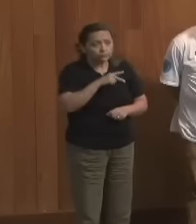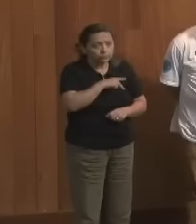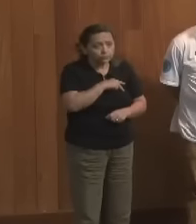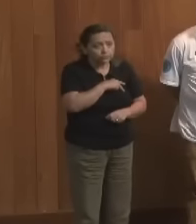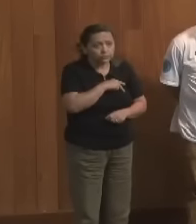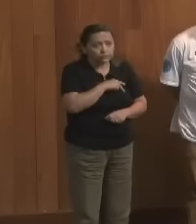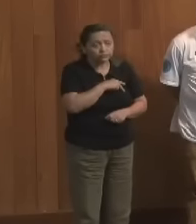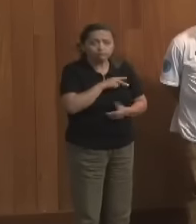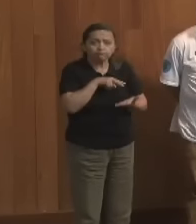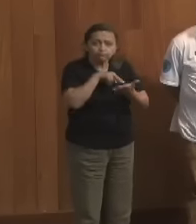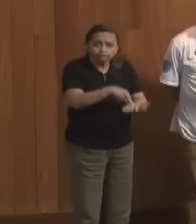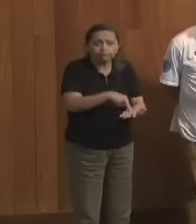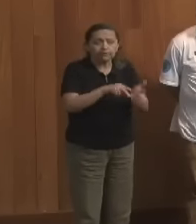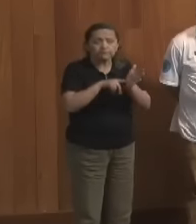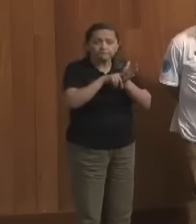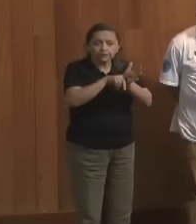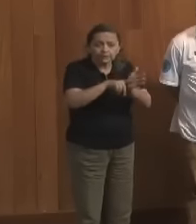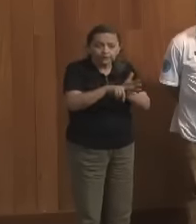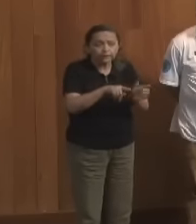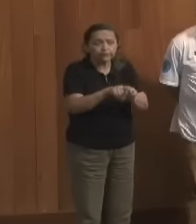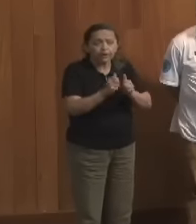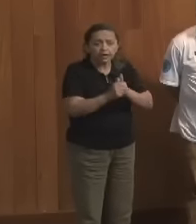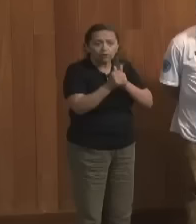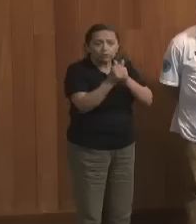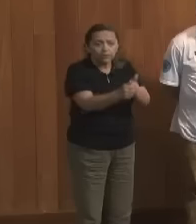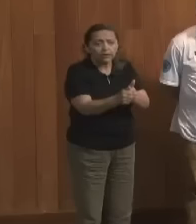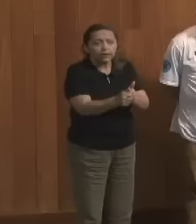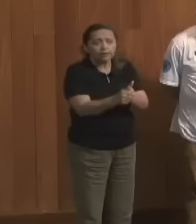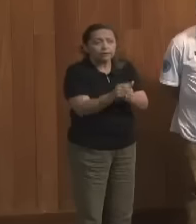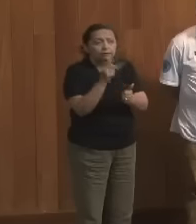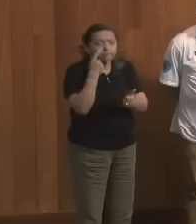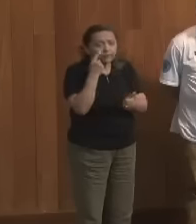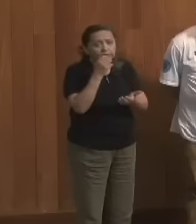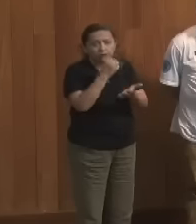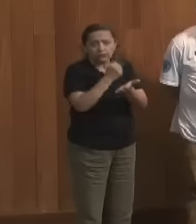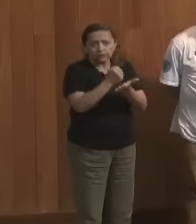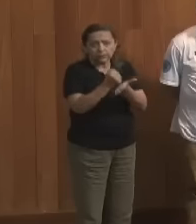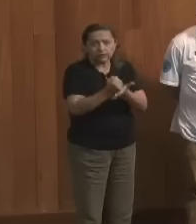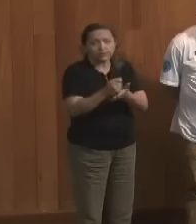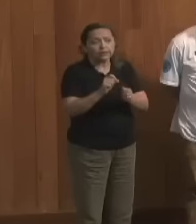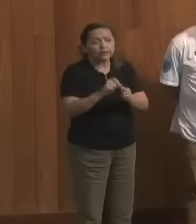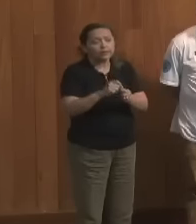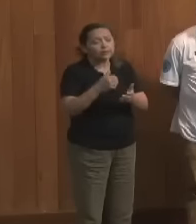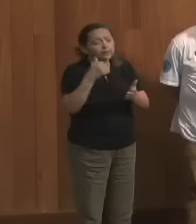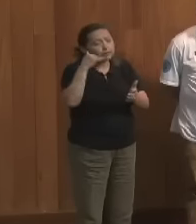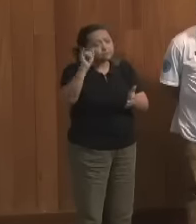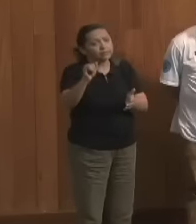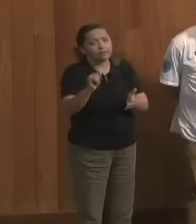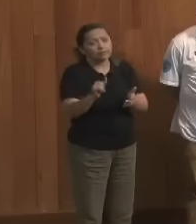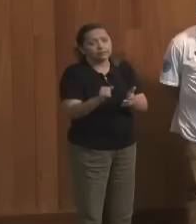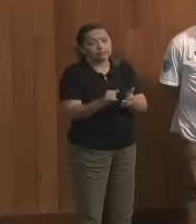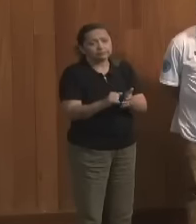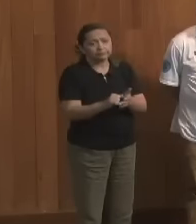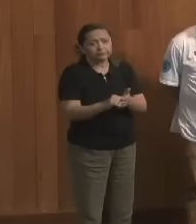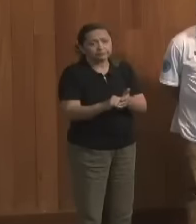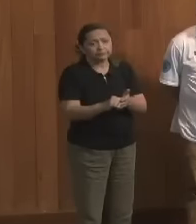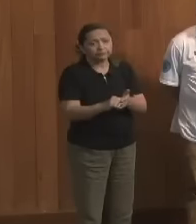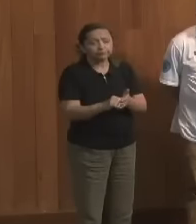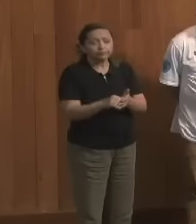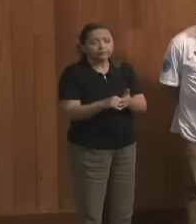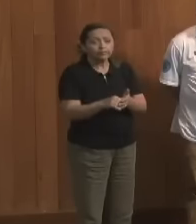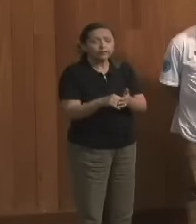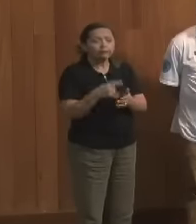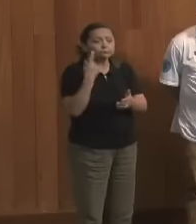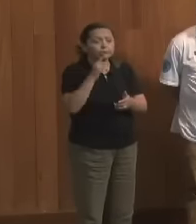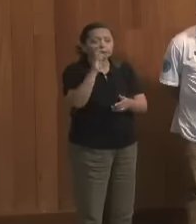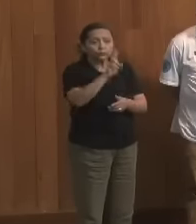Público fiscalizar e acompanhar a celebração desses contratos para que eles não violem o uso e o